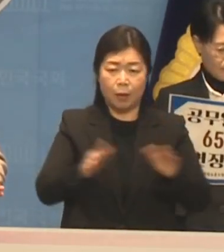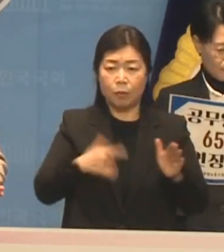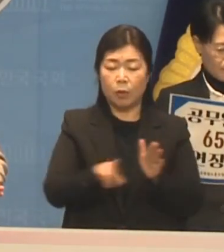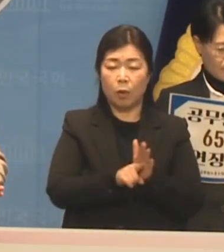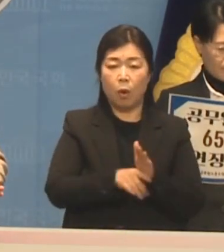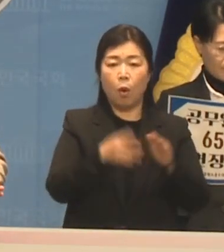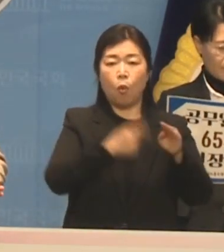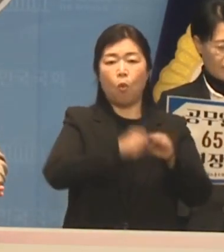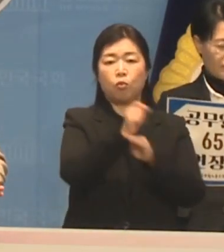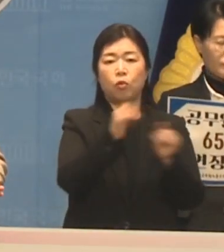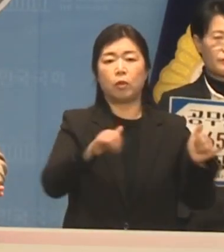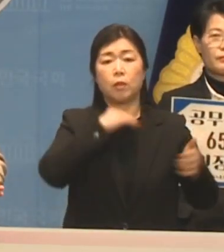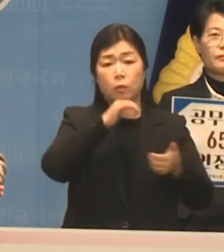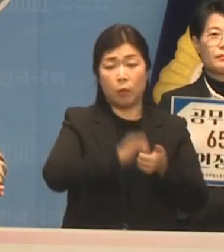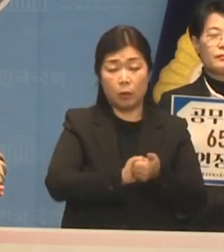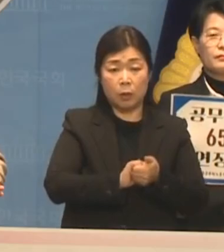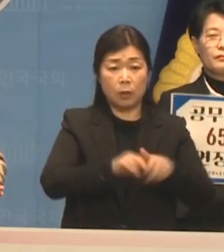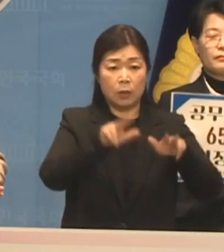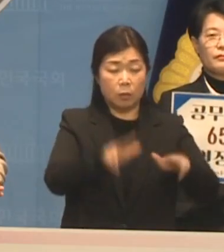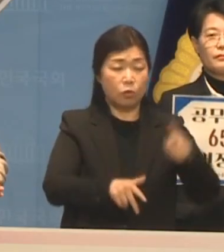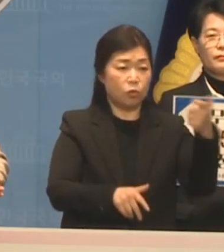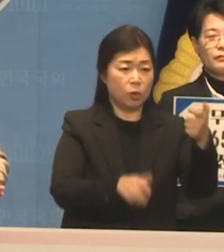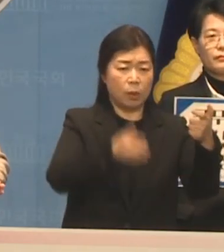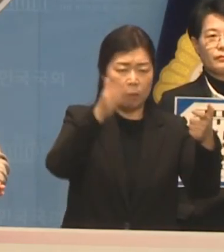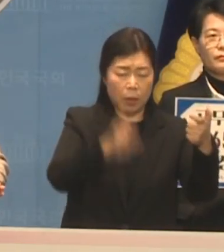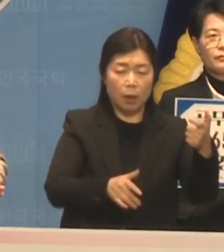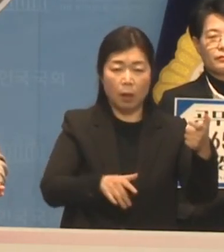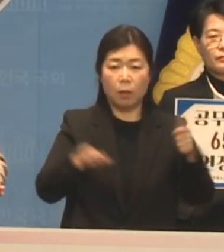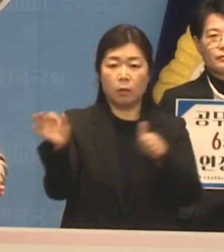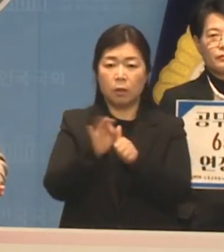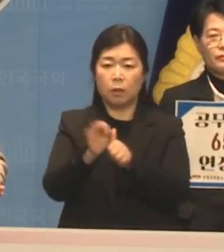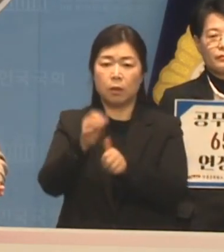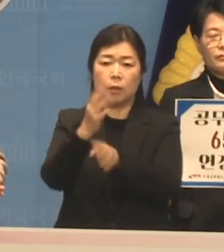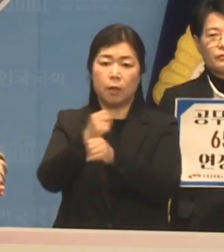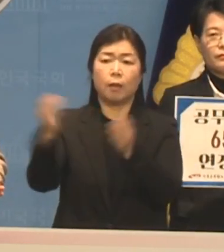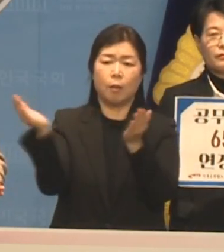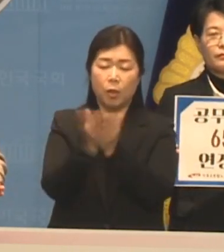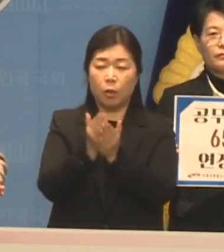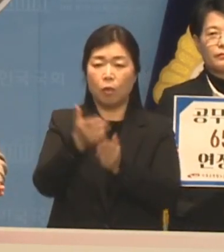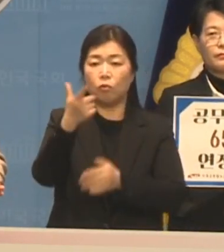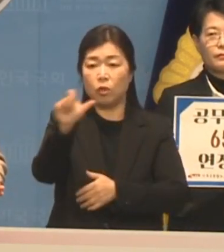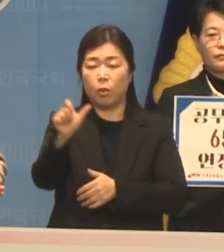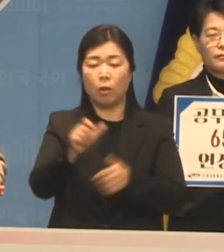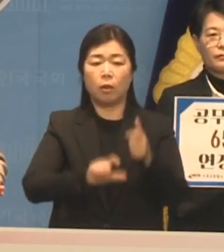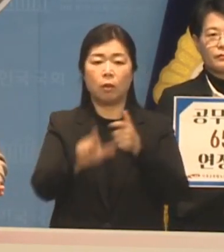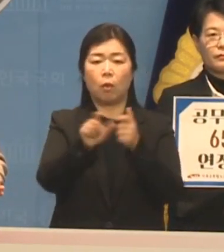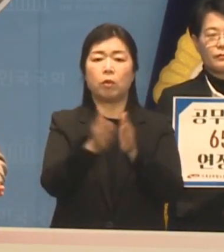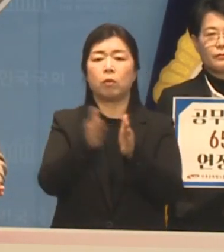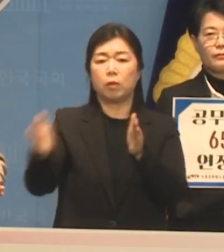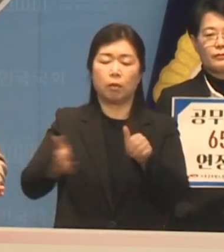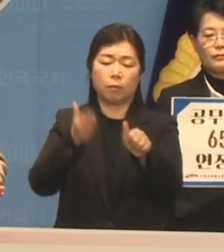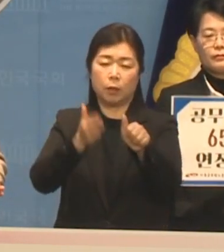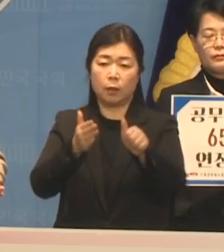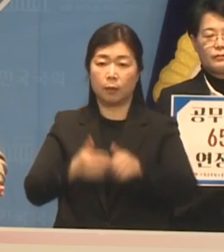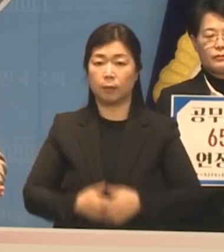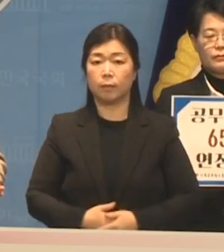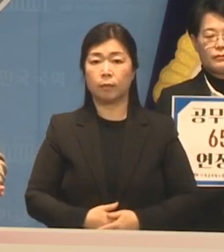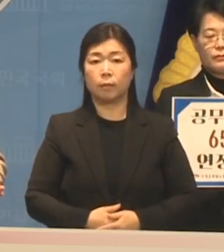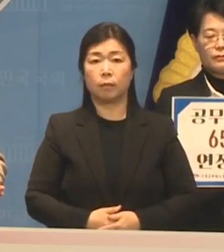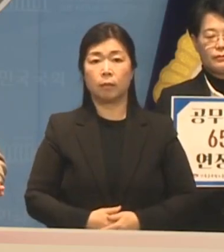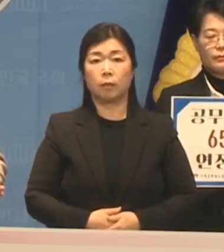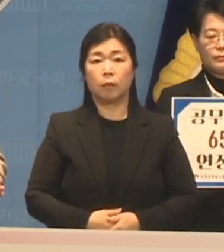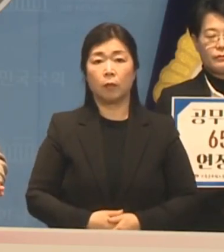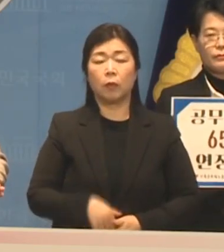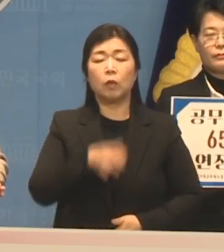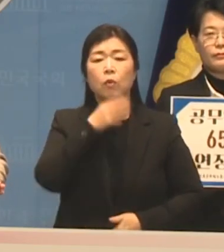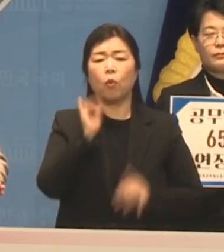공무원의 정년을 현행 60세에서 연금 지급 시기에 맞춰 65세로 연장할 것을 요구한다. 노후